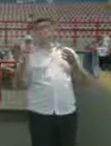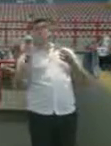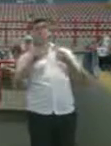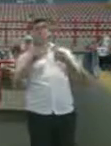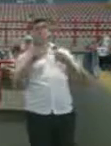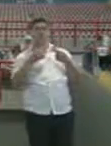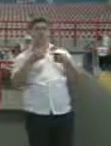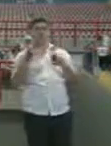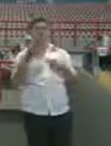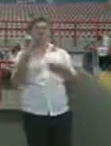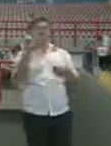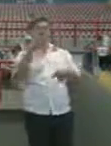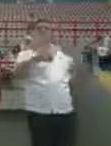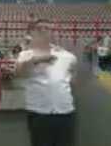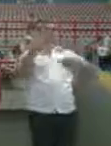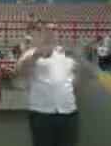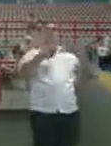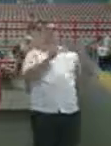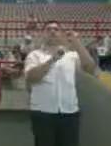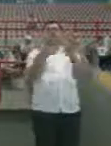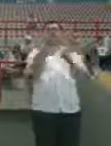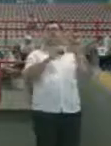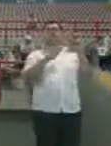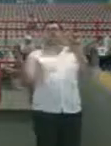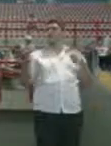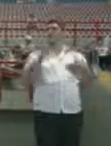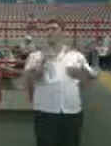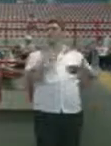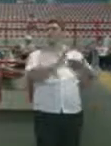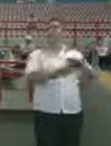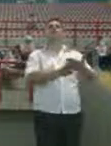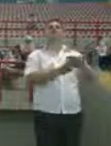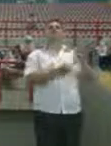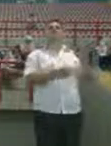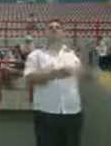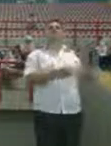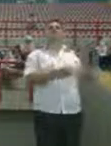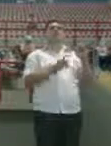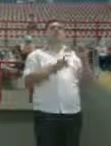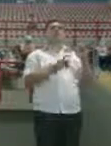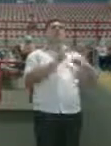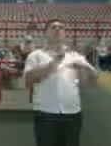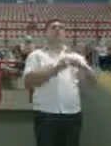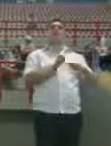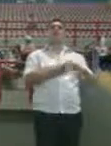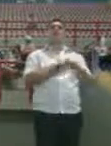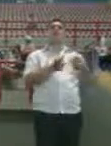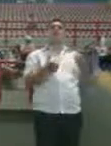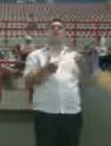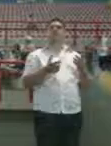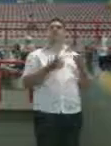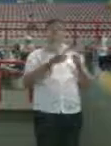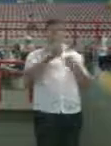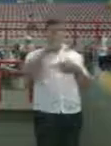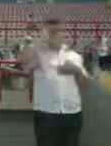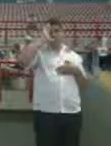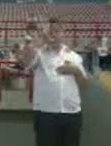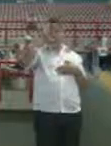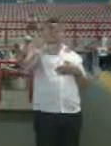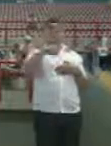provocou. Ela não provocou o que está na letra D de dado. Por quê? Porque a letra D diz assim: os principais setores